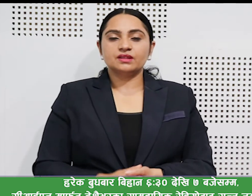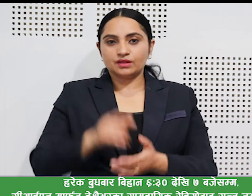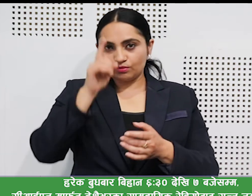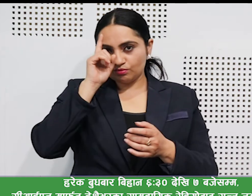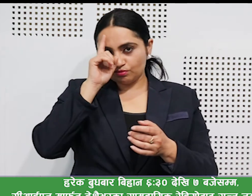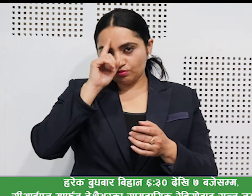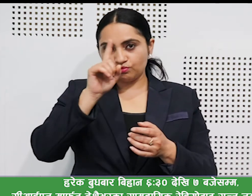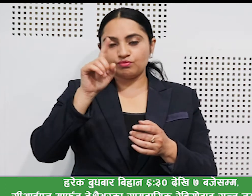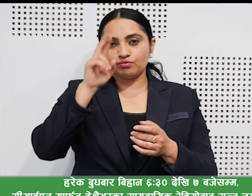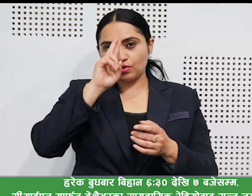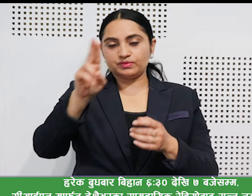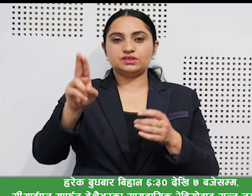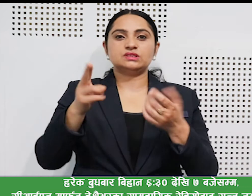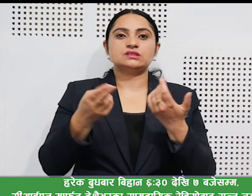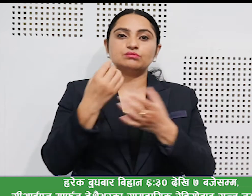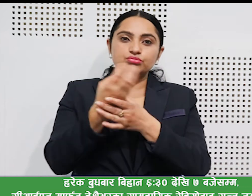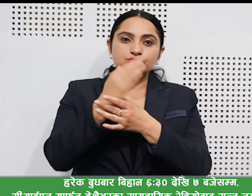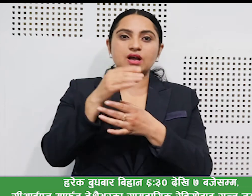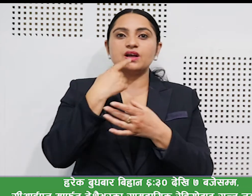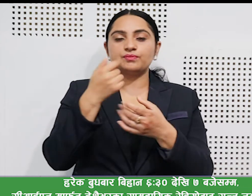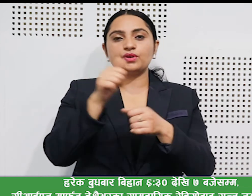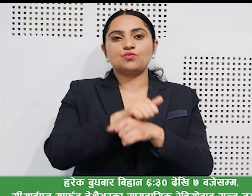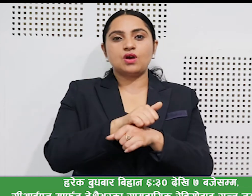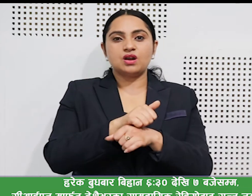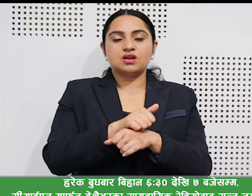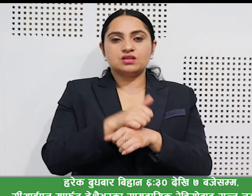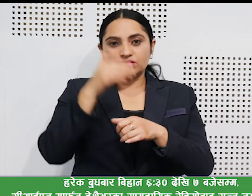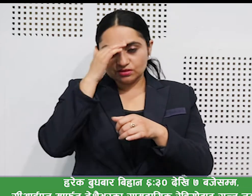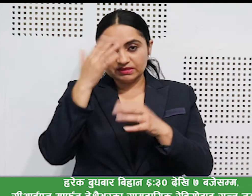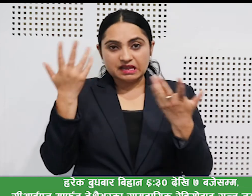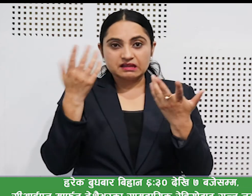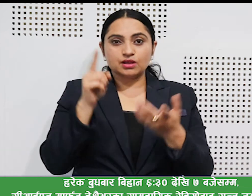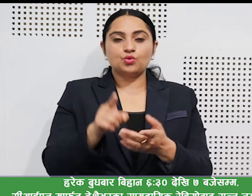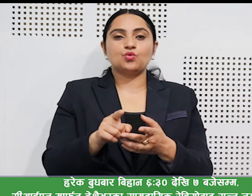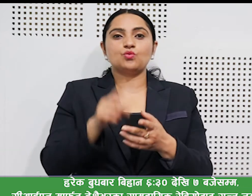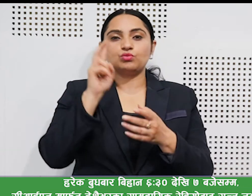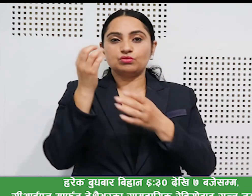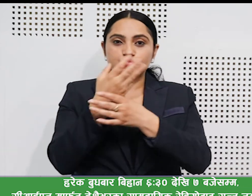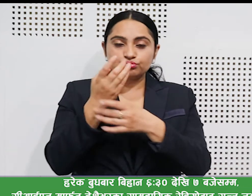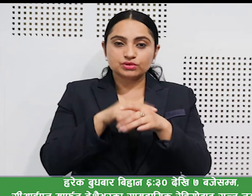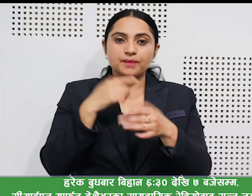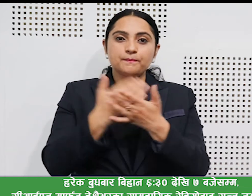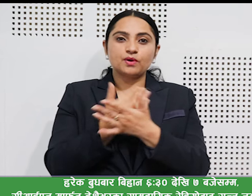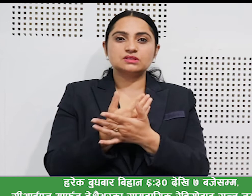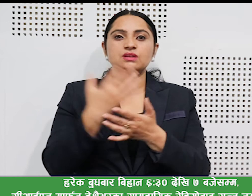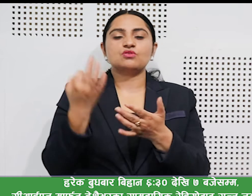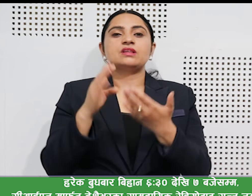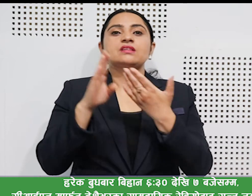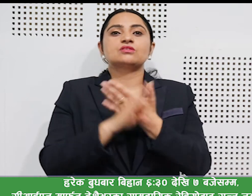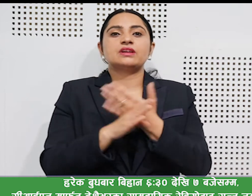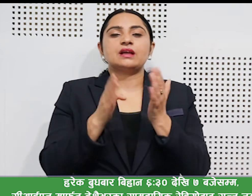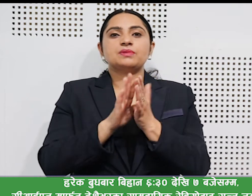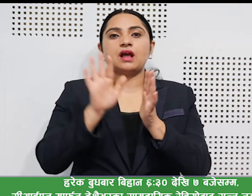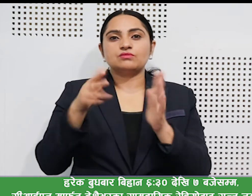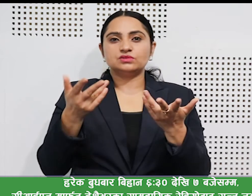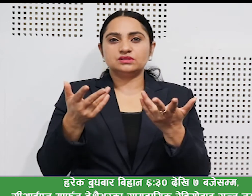विपद आइलाग्यो भने सामान्य अवस्थामा उहाँहरू भोग्दै आउनु भएको समस्याहरू के थियो, भोलि विपद आइपर्दाखेरि त्यो समस्या कसरी नयाँ ढङ्गबाट आइलाग्छ र त्यस्तो